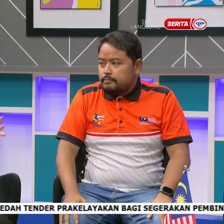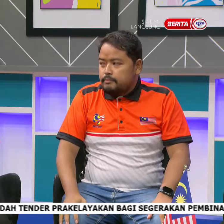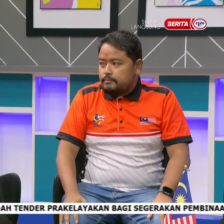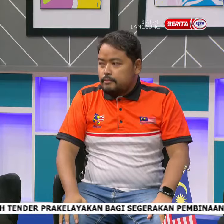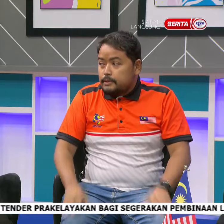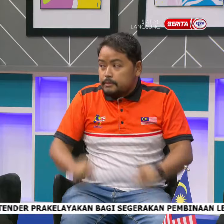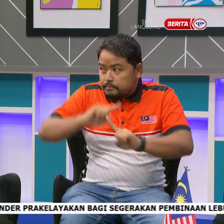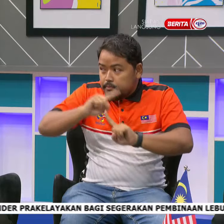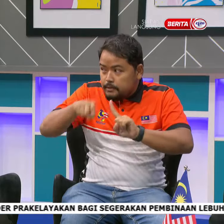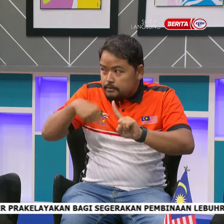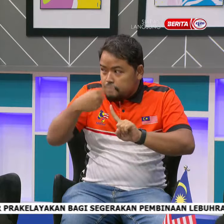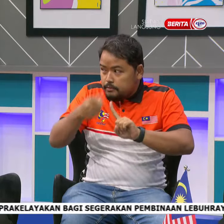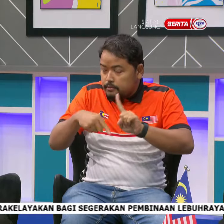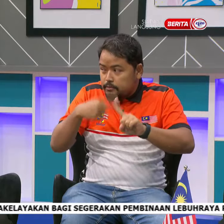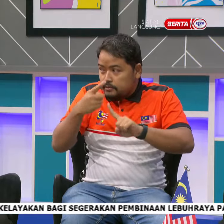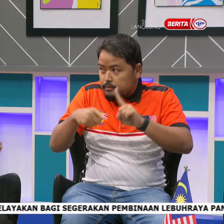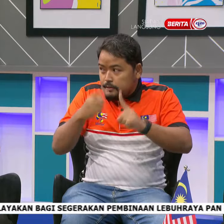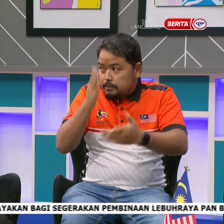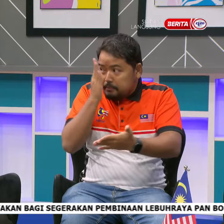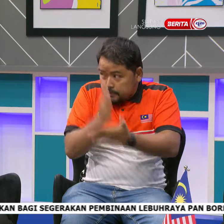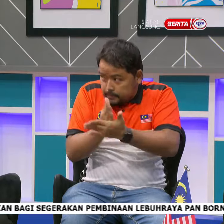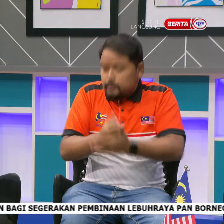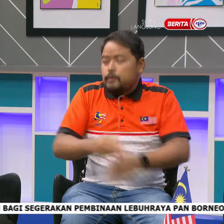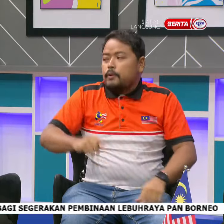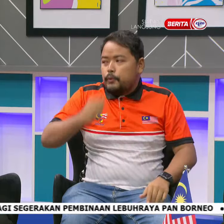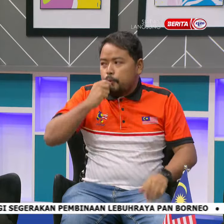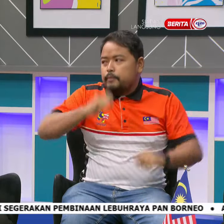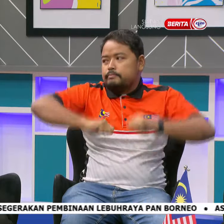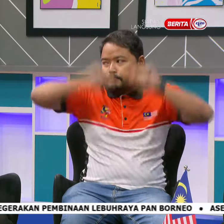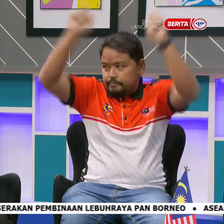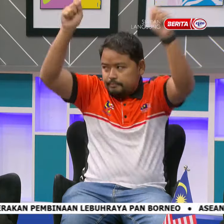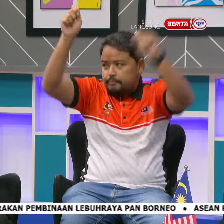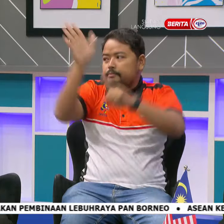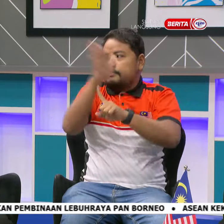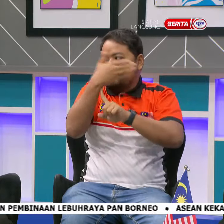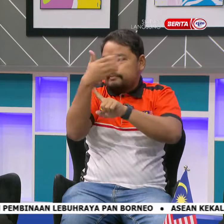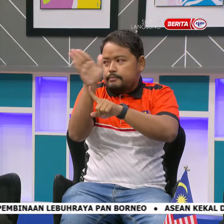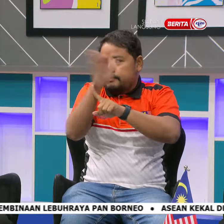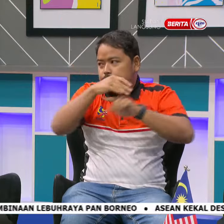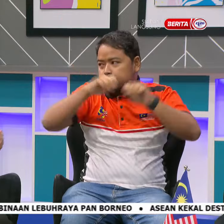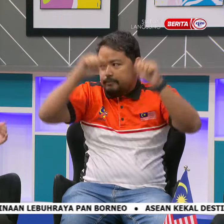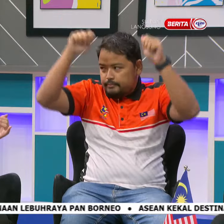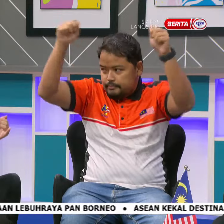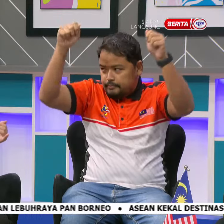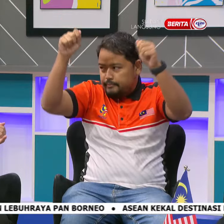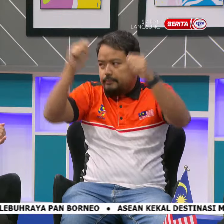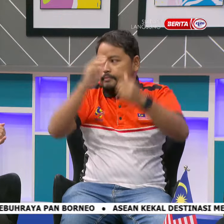bendera tidak hanya bergantung kepada wisil jadi bila